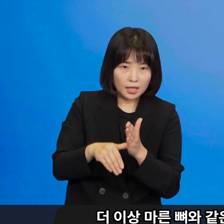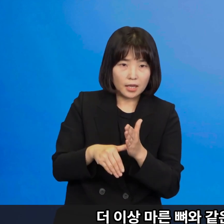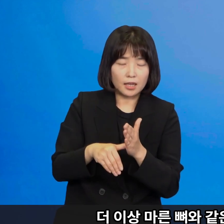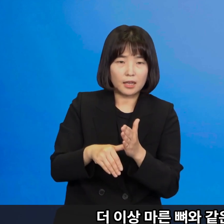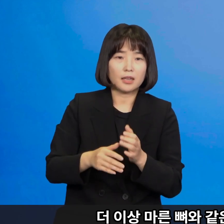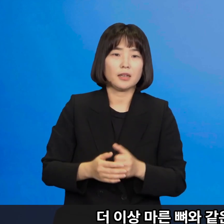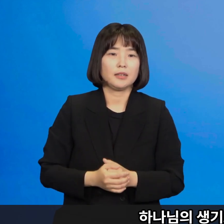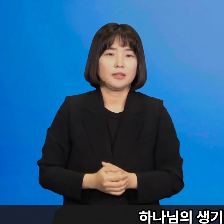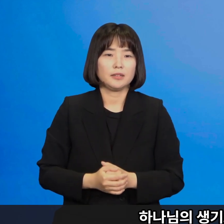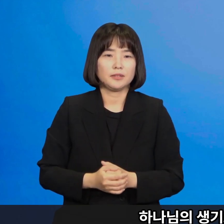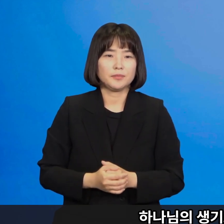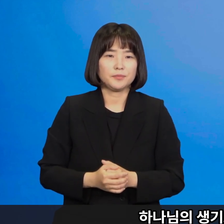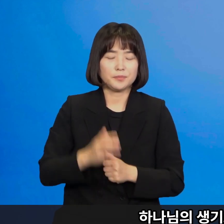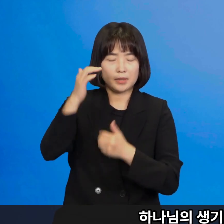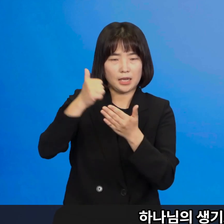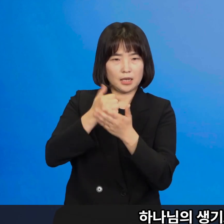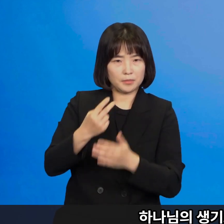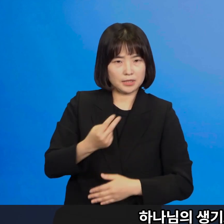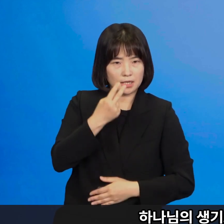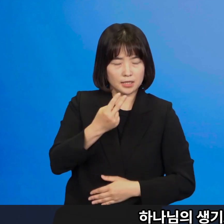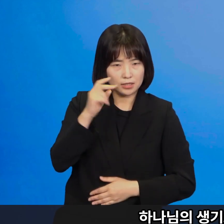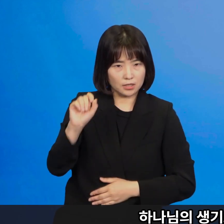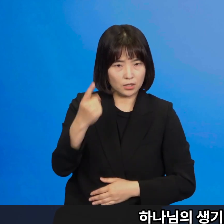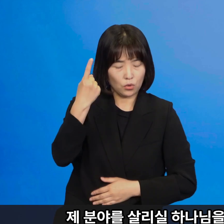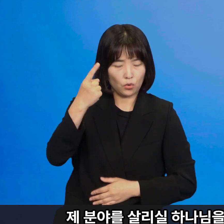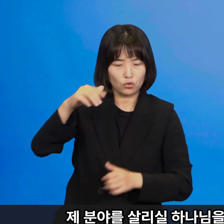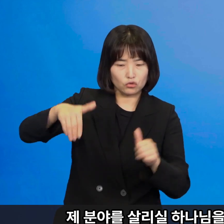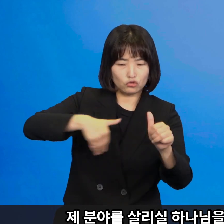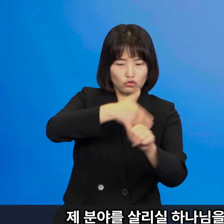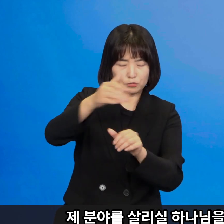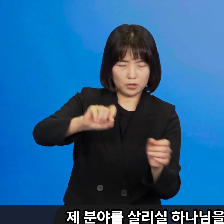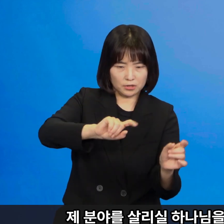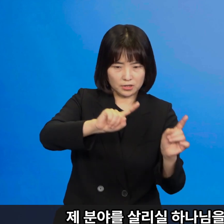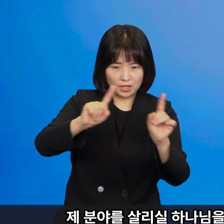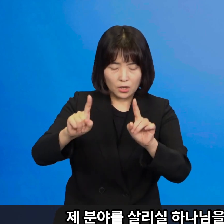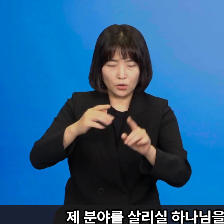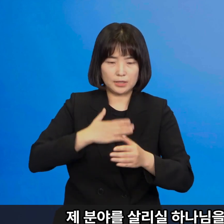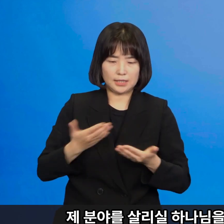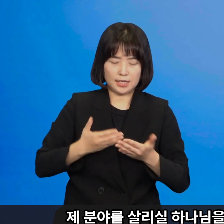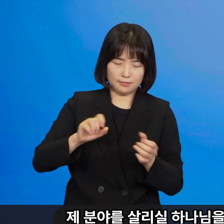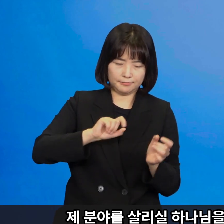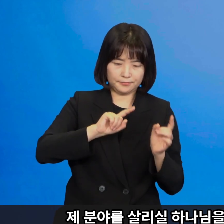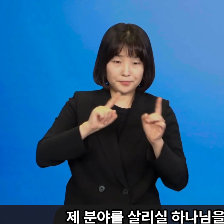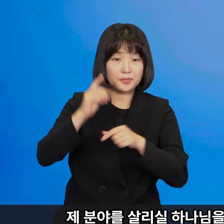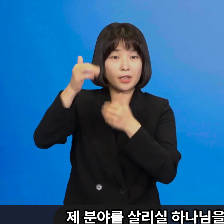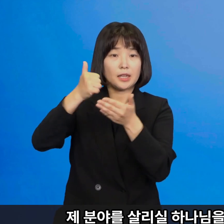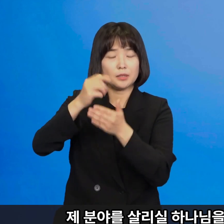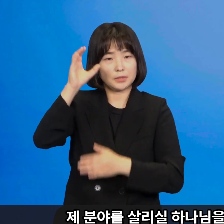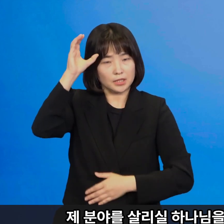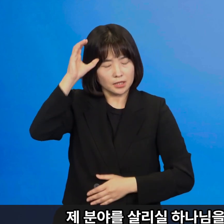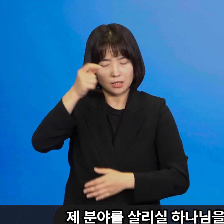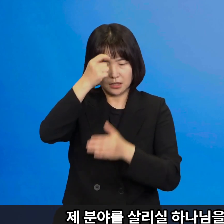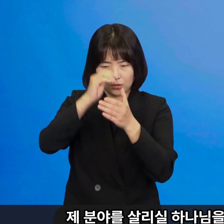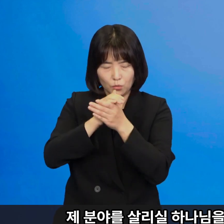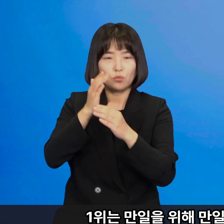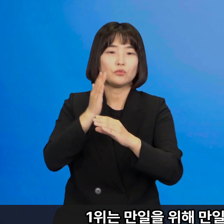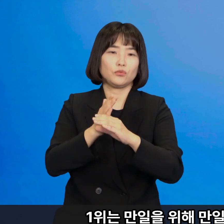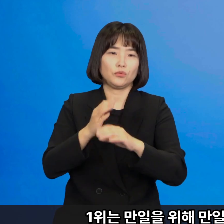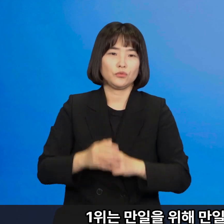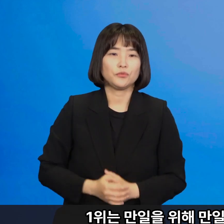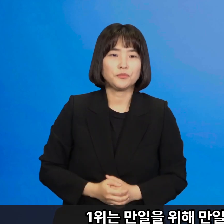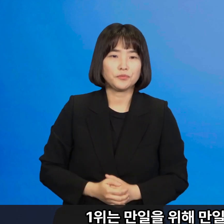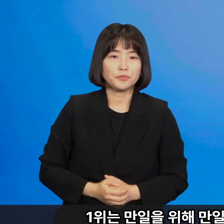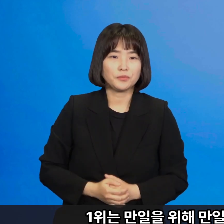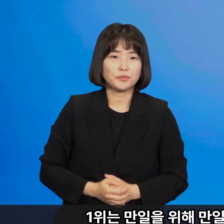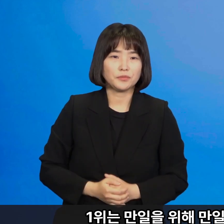않게 하시고 하나님의 생기로 주변을 살리고 제 분야를 살리실 하나님을 기대하고 기도하고 있습니다.